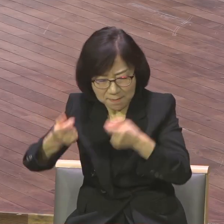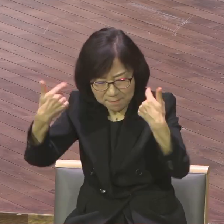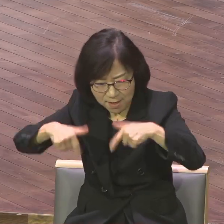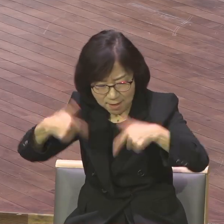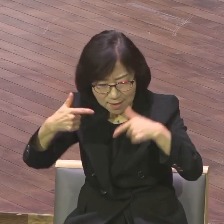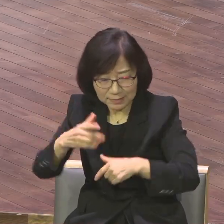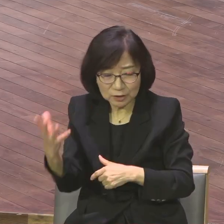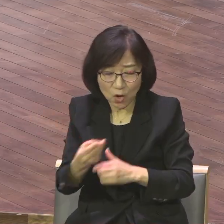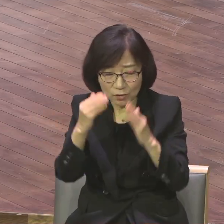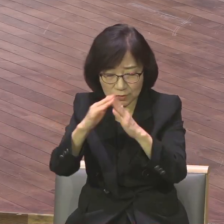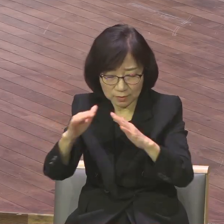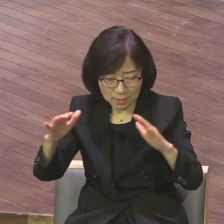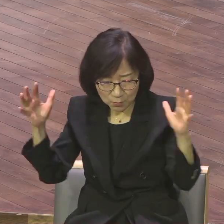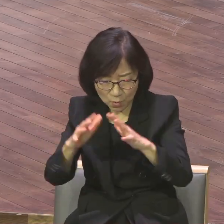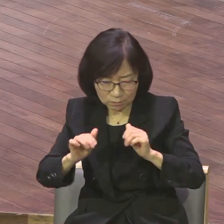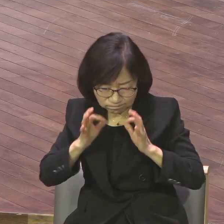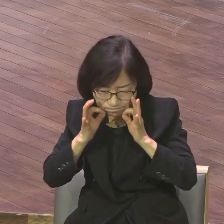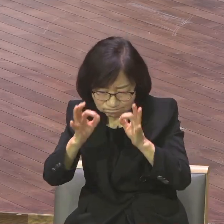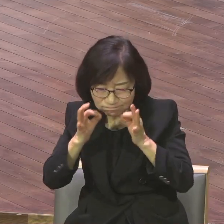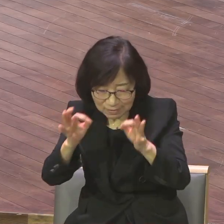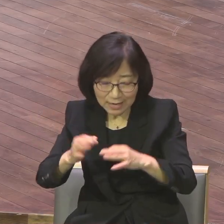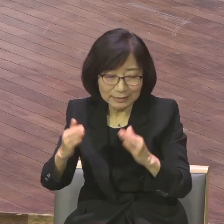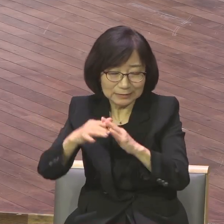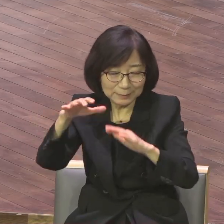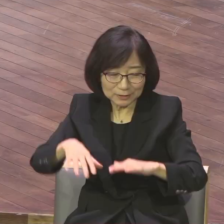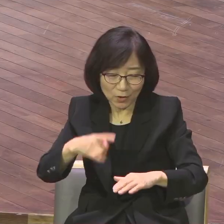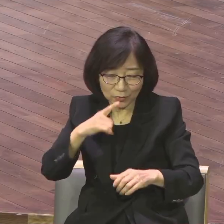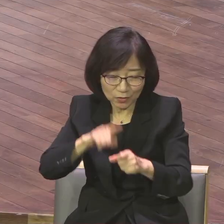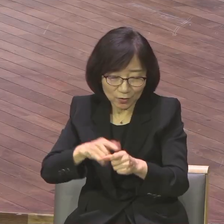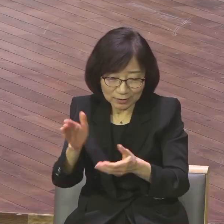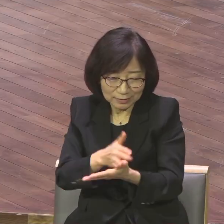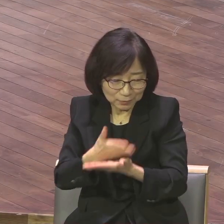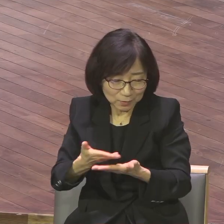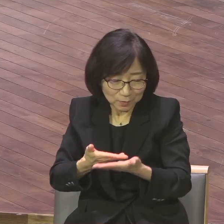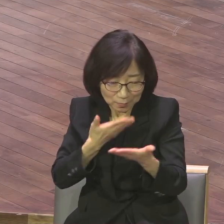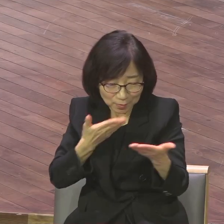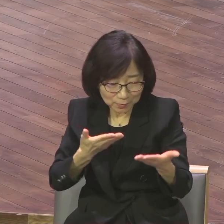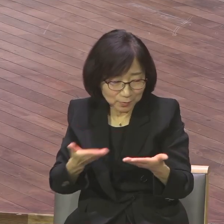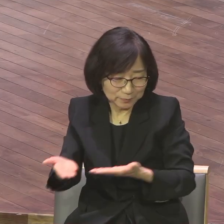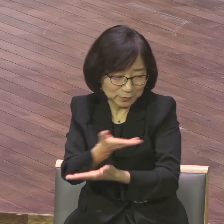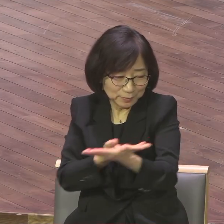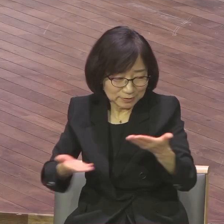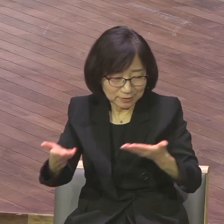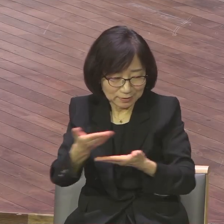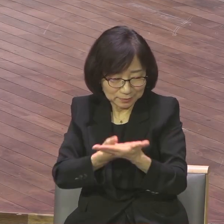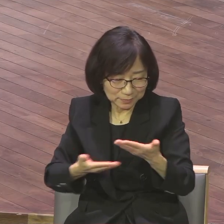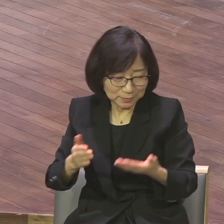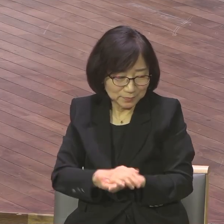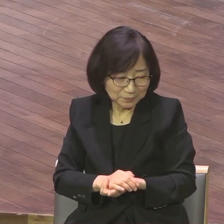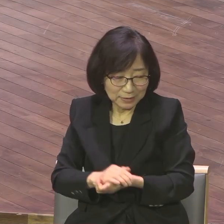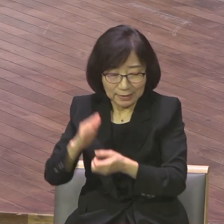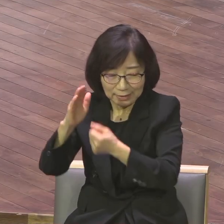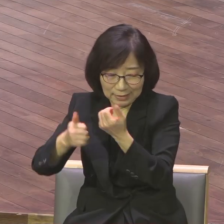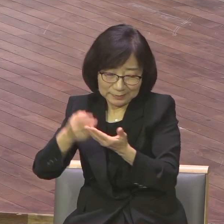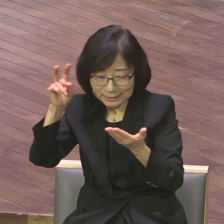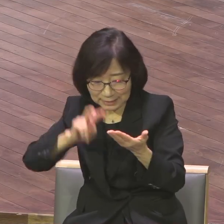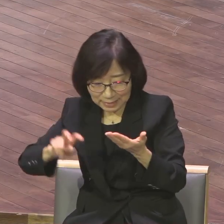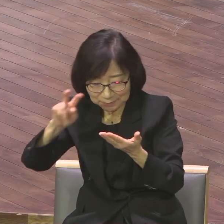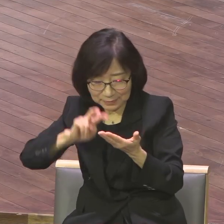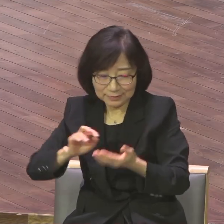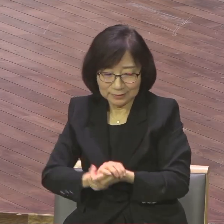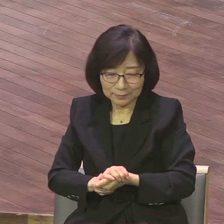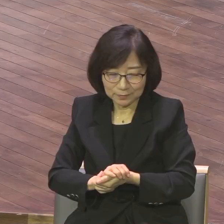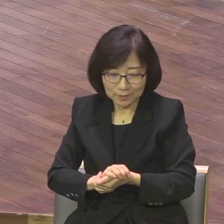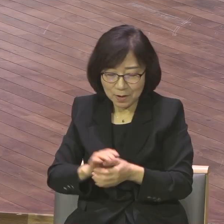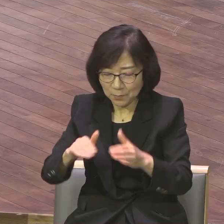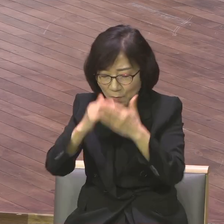모이기를 힘쓰고 집에서 떡을 떼며 기쁨과 순전한 마음으로 음식을 먹고 하나님을